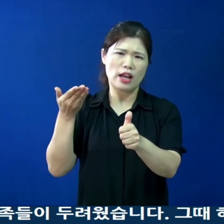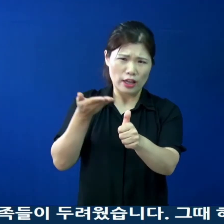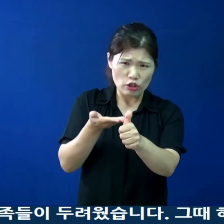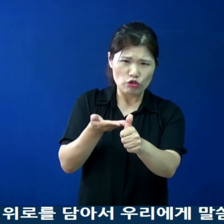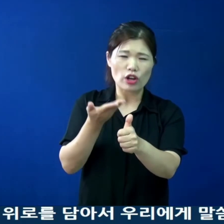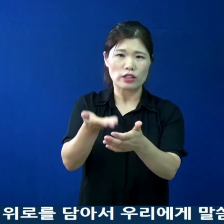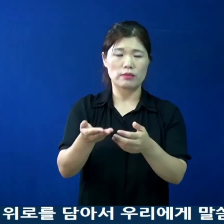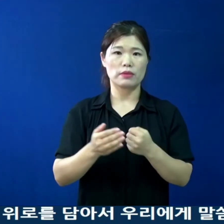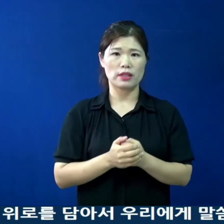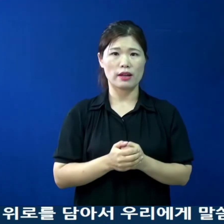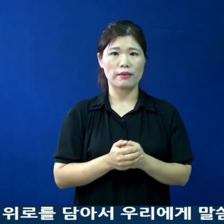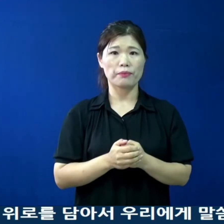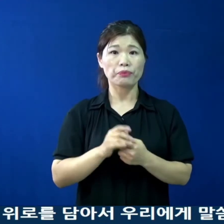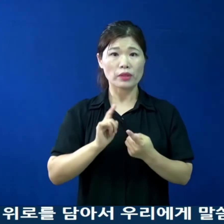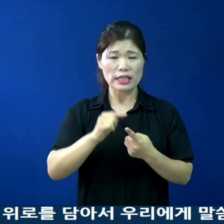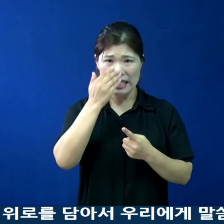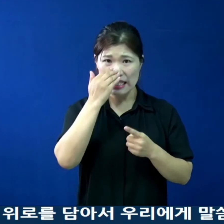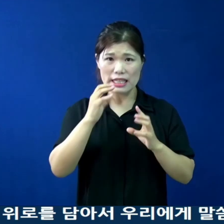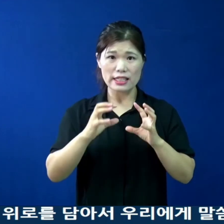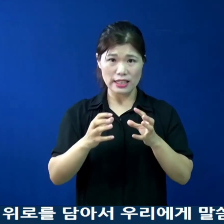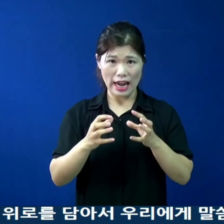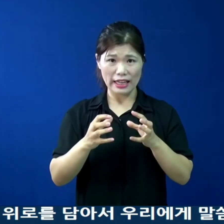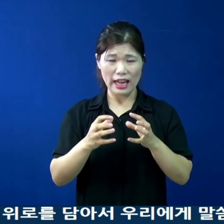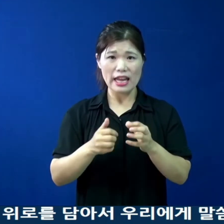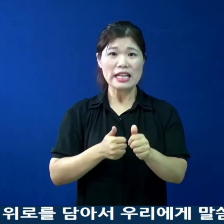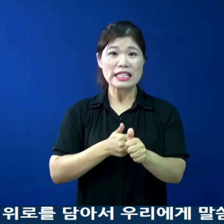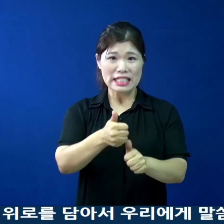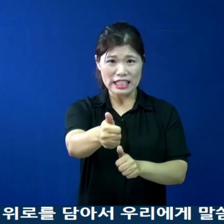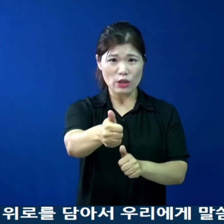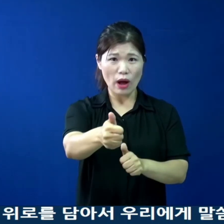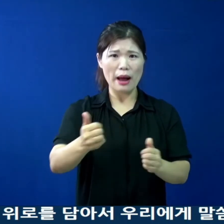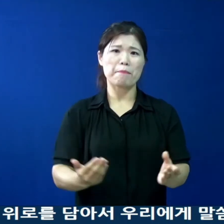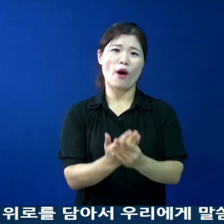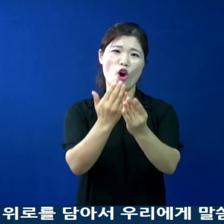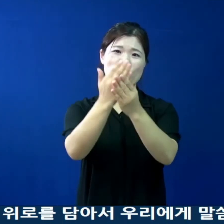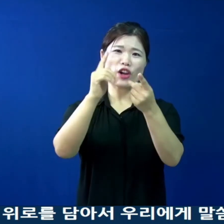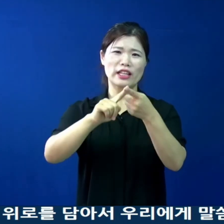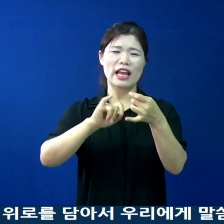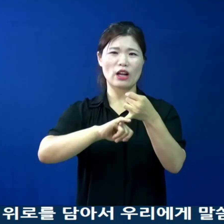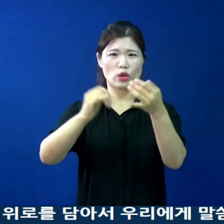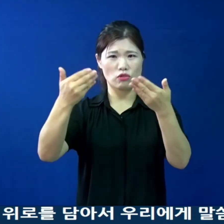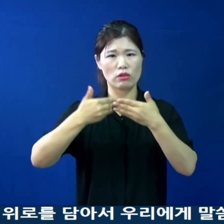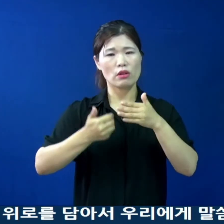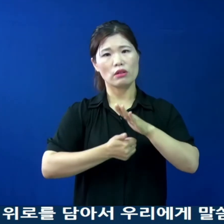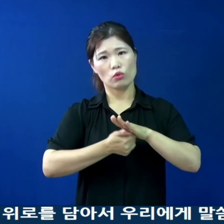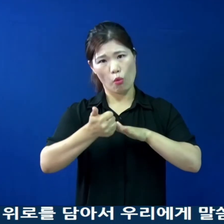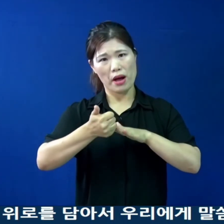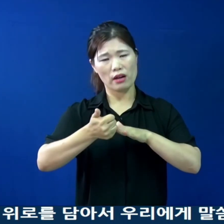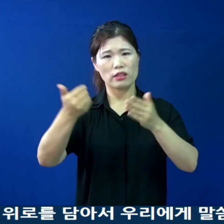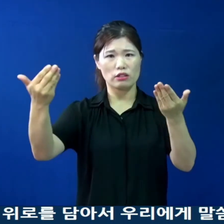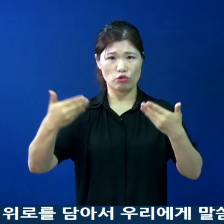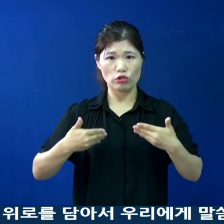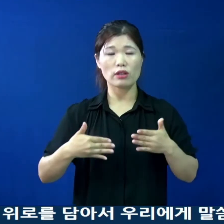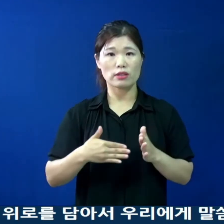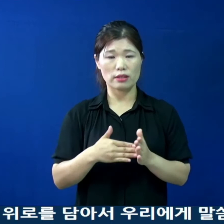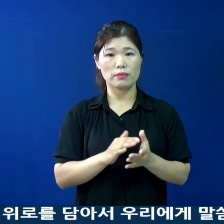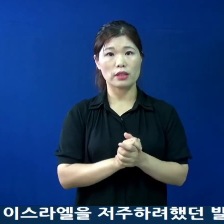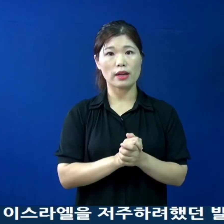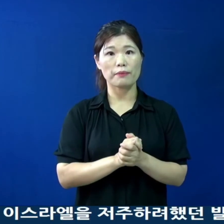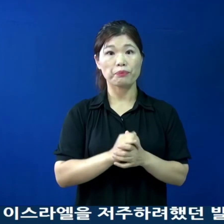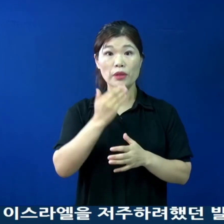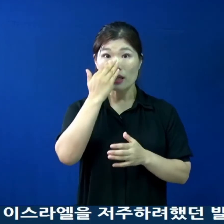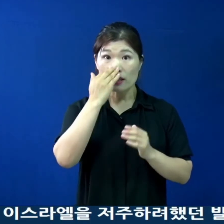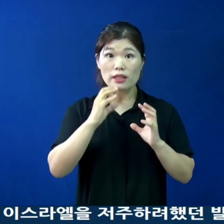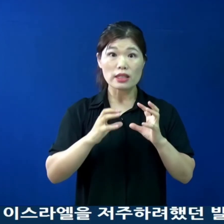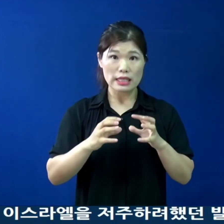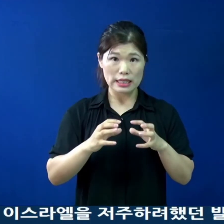약속의 성취와 더불어 이스라엘의 승리와 번영을 약속하시며 소망을 심어 주시는 겁니다.